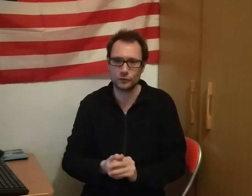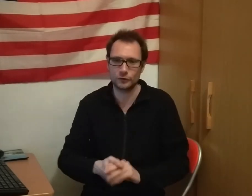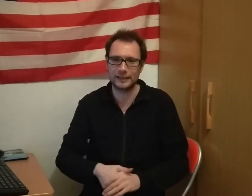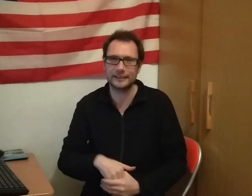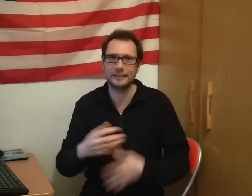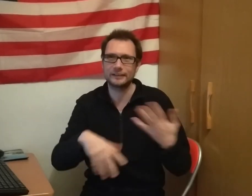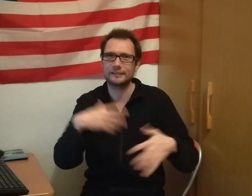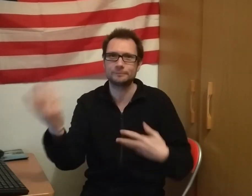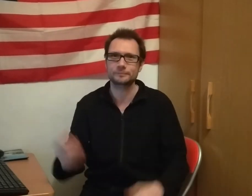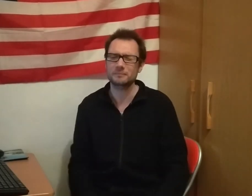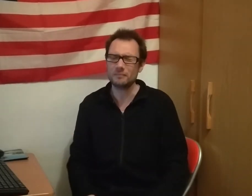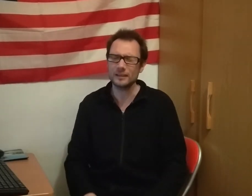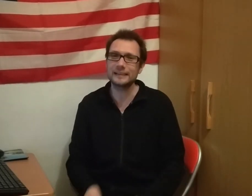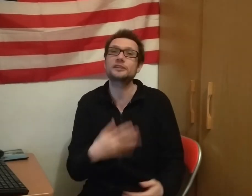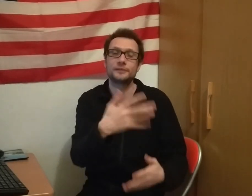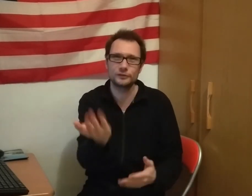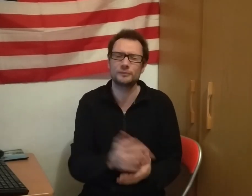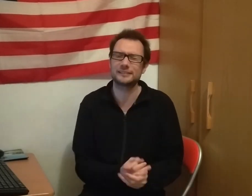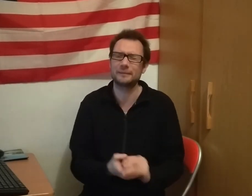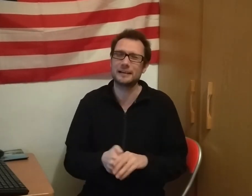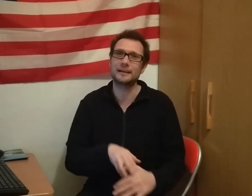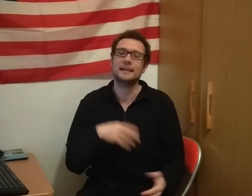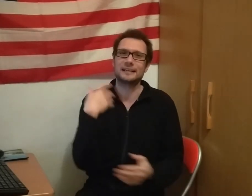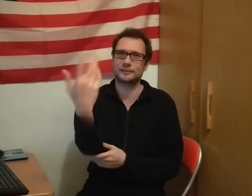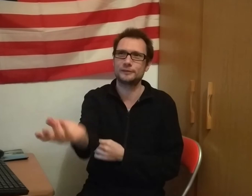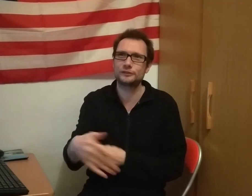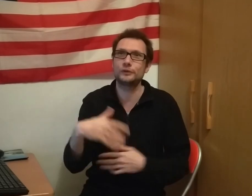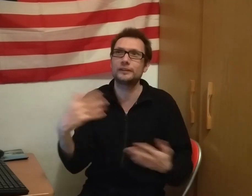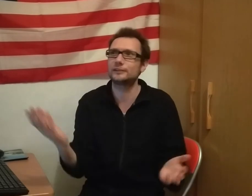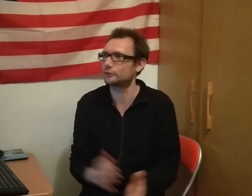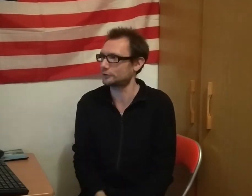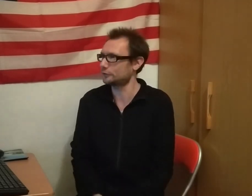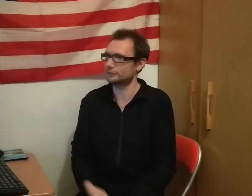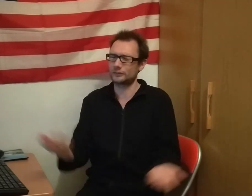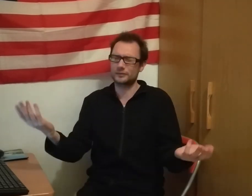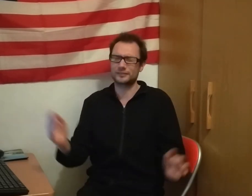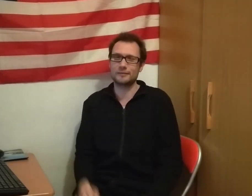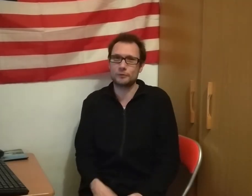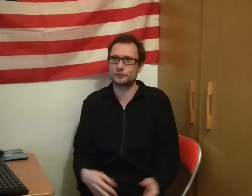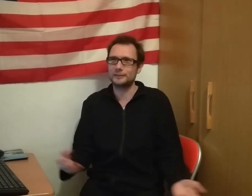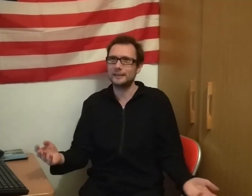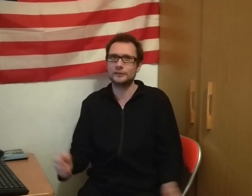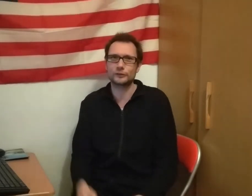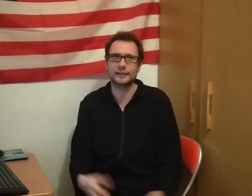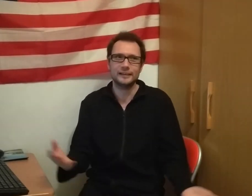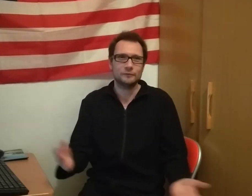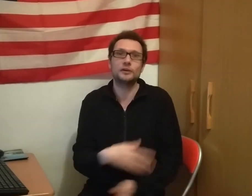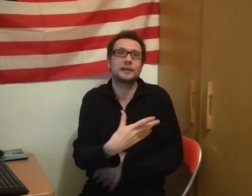show, ¿no? En la tele van a. A transmisión, no me sería la palabra, a transmisiones, digo, ¿cómo es posible? Digo que, bueno,